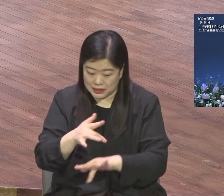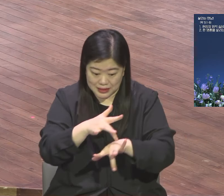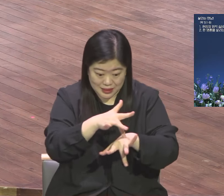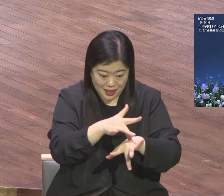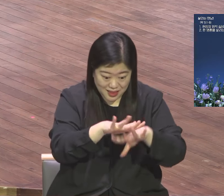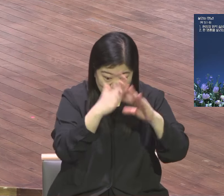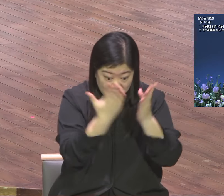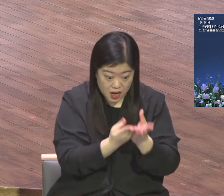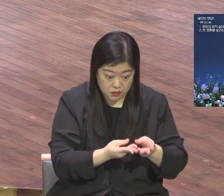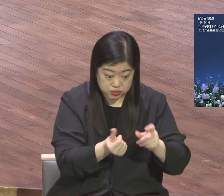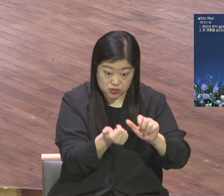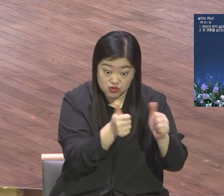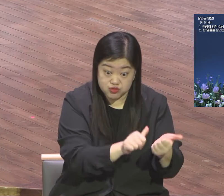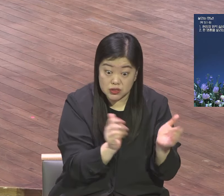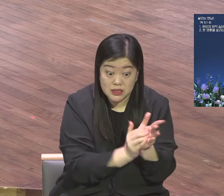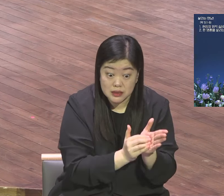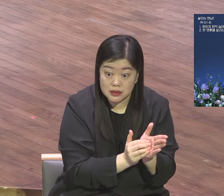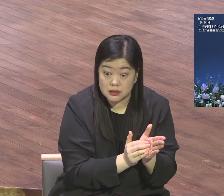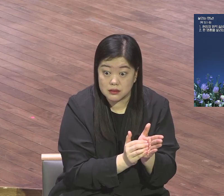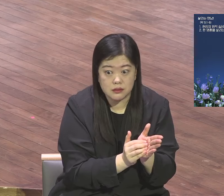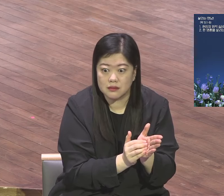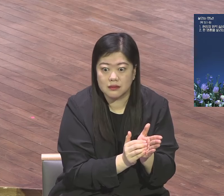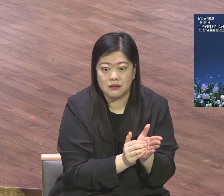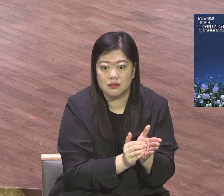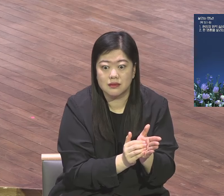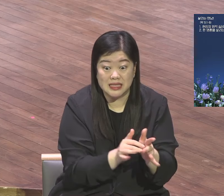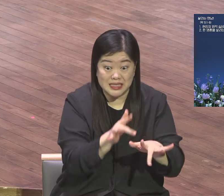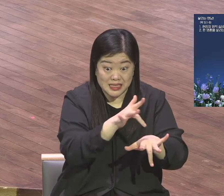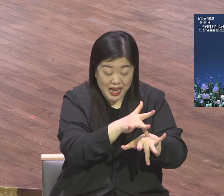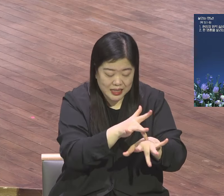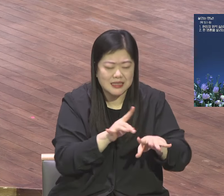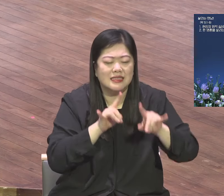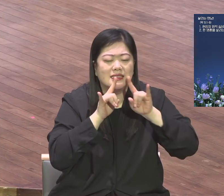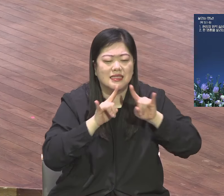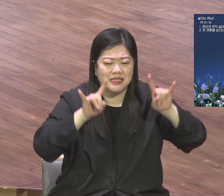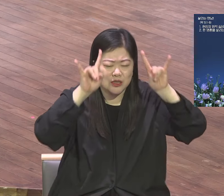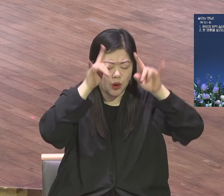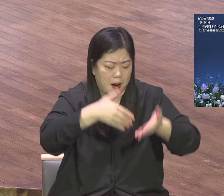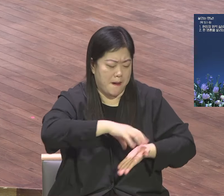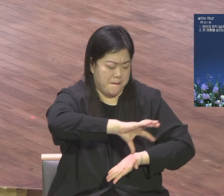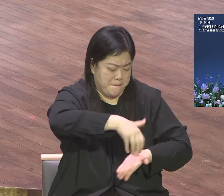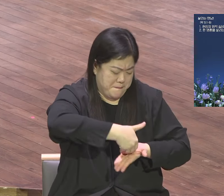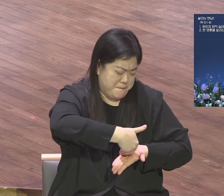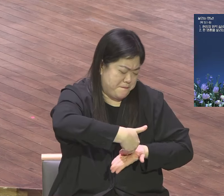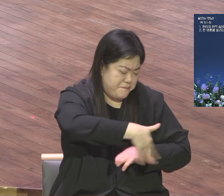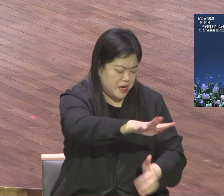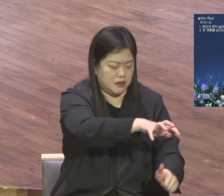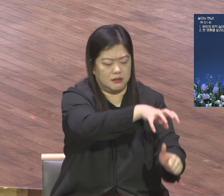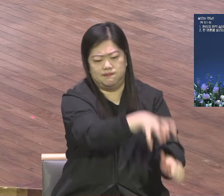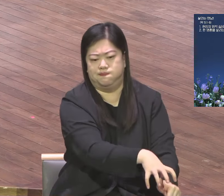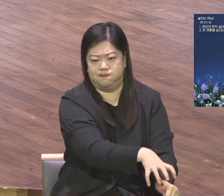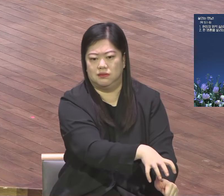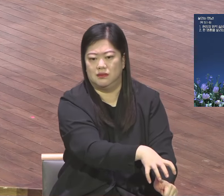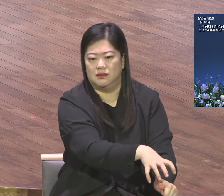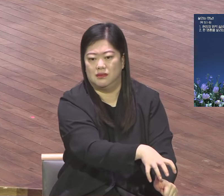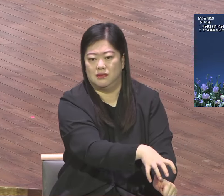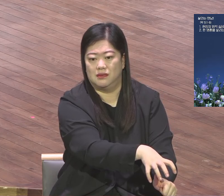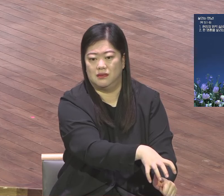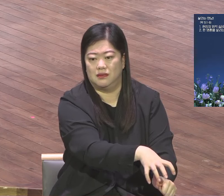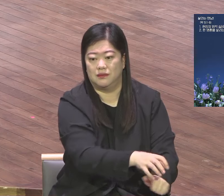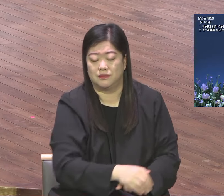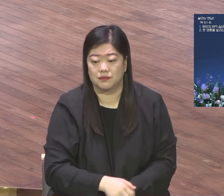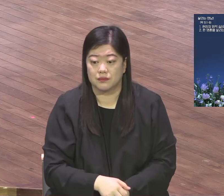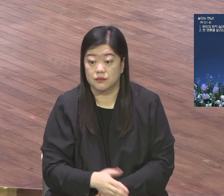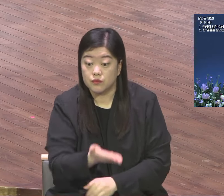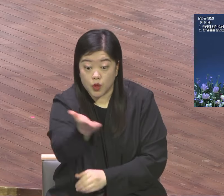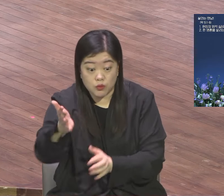우리가 영적으로 늘 깨어 있어야 되는데 영적으로 깨어 하나님의 자녀에게 주신 놀라운 신분과 권세를 사용해라